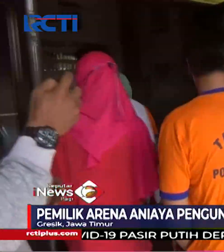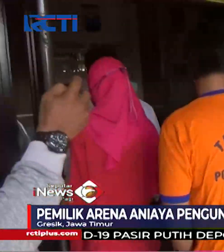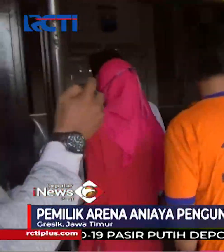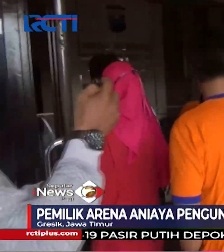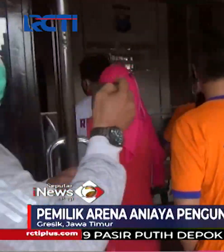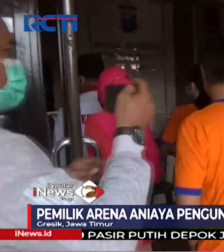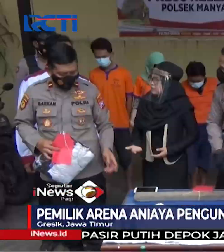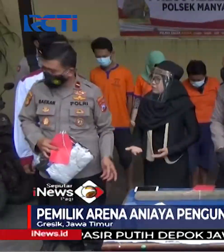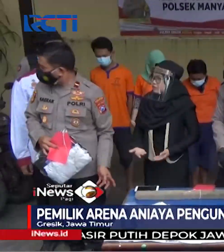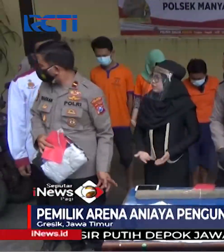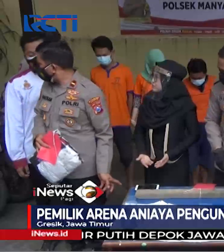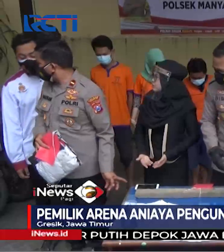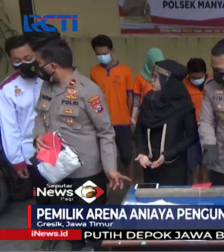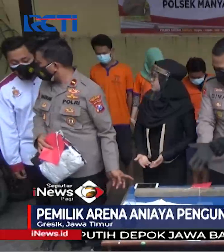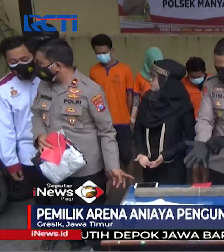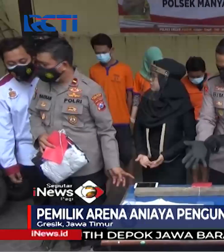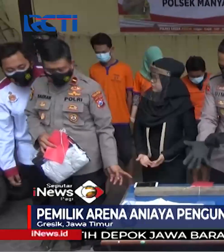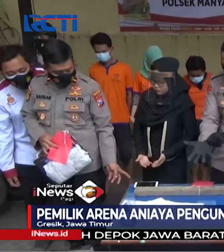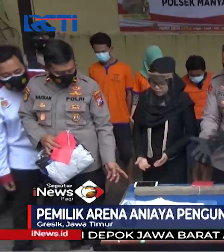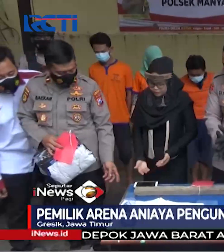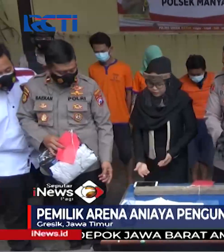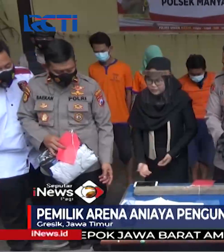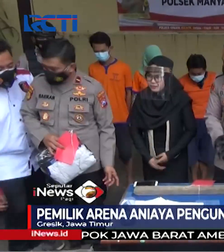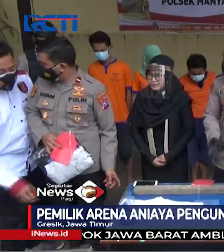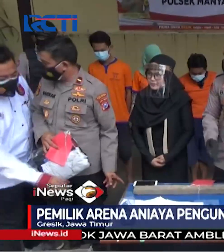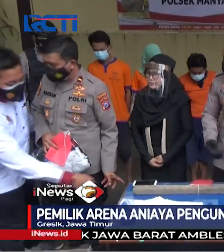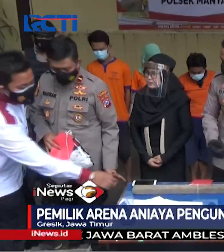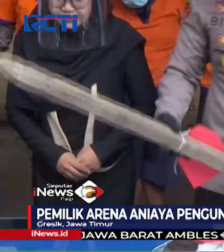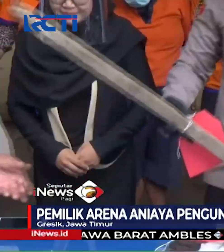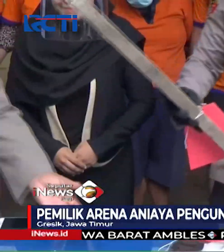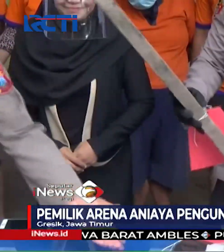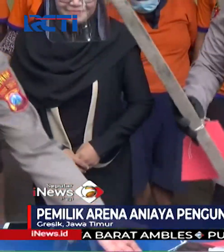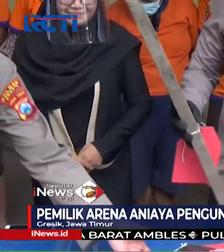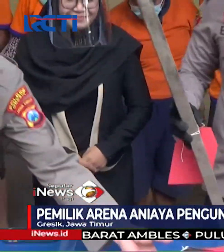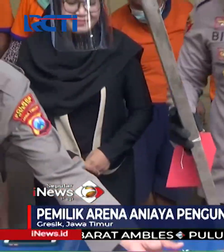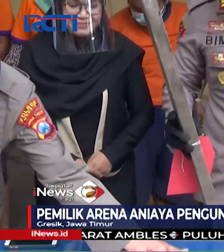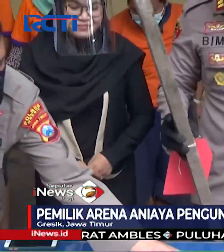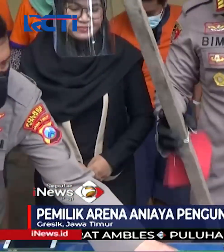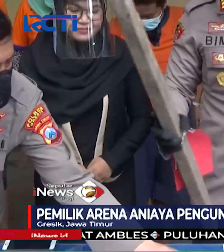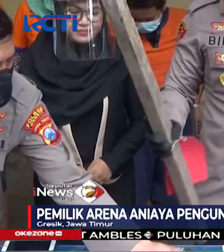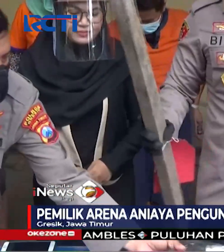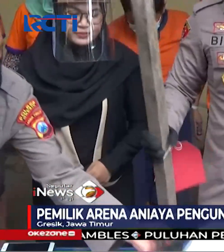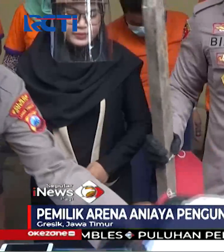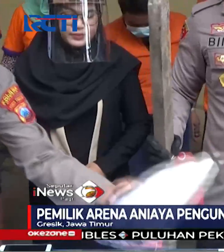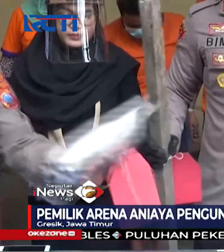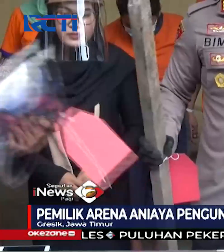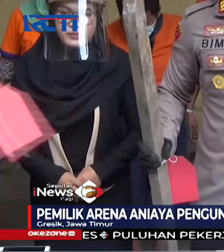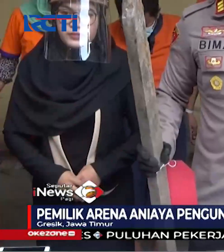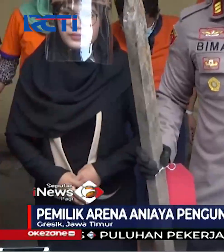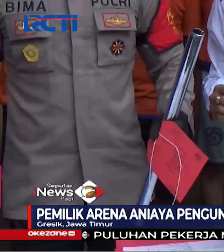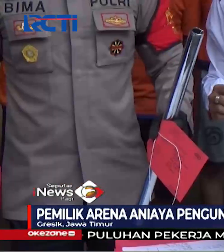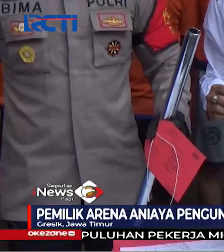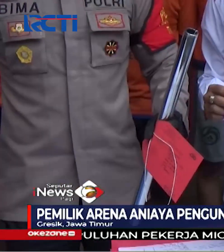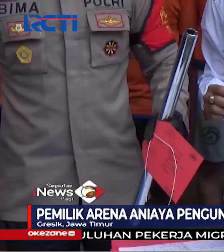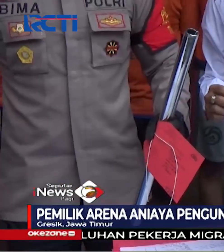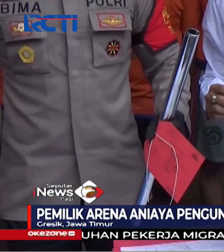rumahnya. Bersama 4 temannya, pemilik arena menghakimi korban beramai-ramai. Para pelaku ditangkap setelah korban